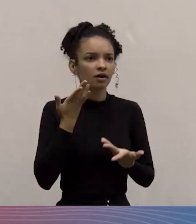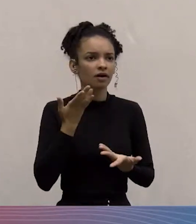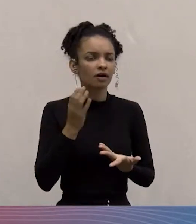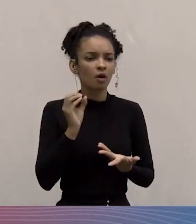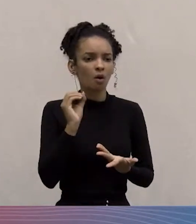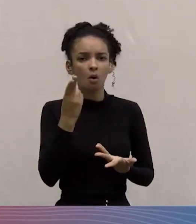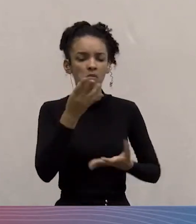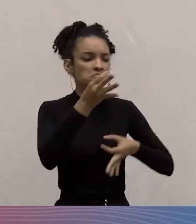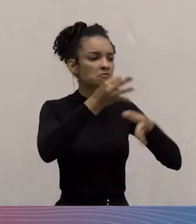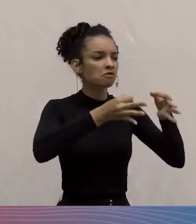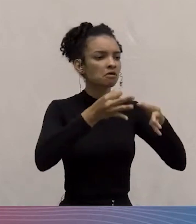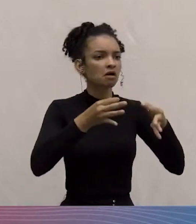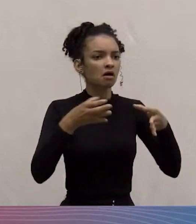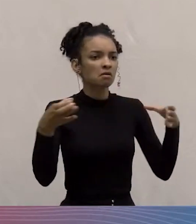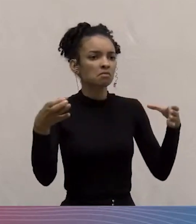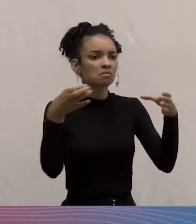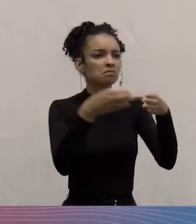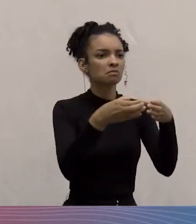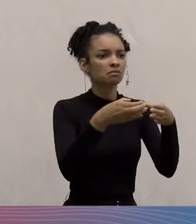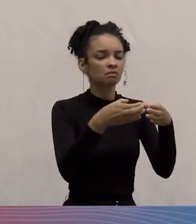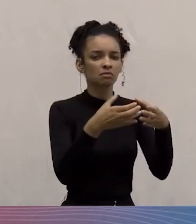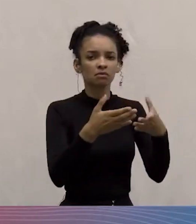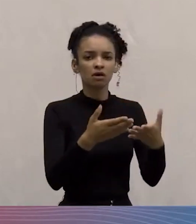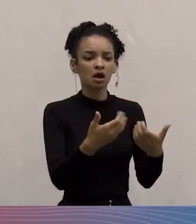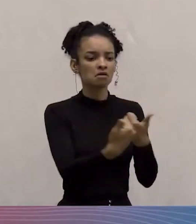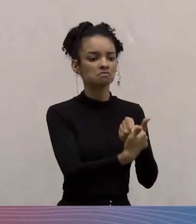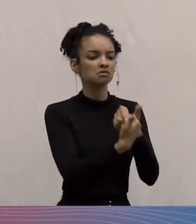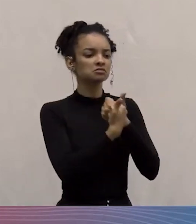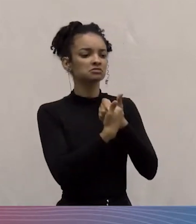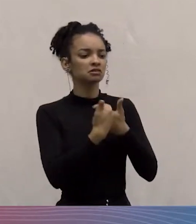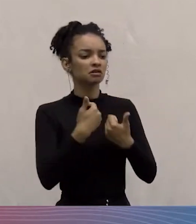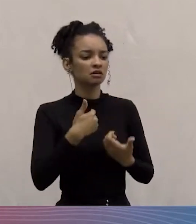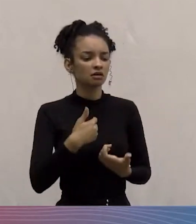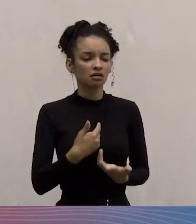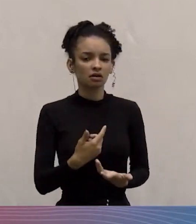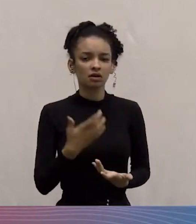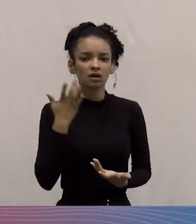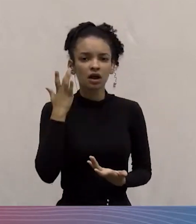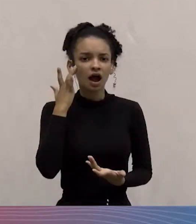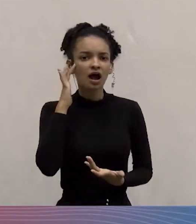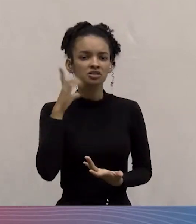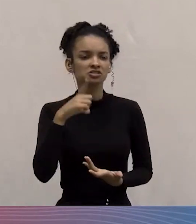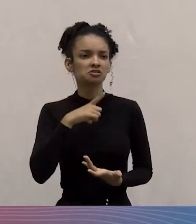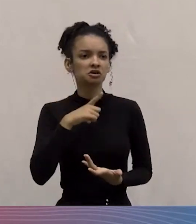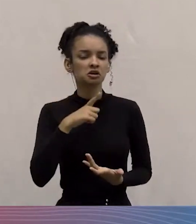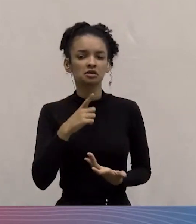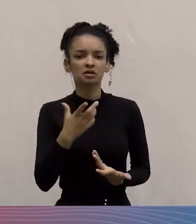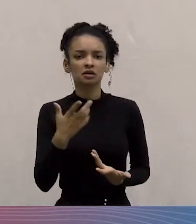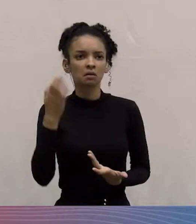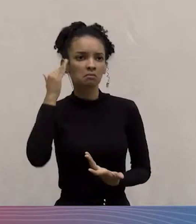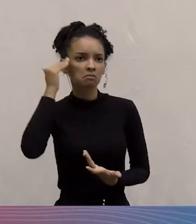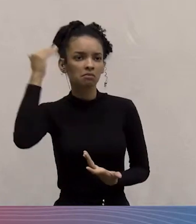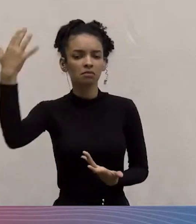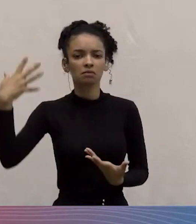capacidade de juntar os homens, correr atrás dele. O homem tem capacidade de produzir o que? Fama, dinheiro,